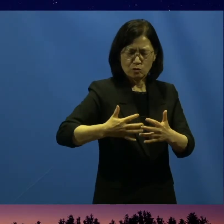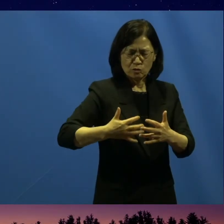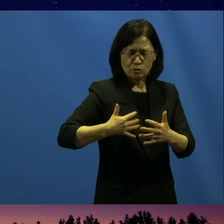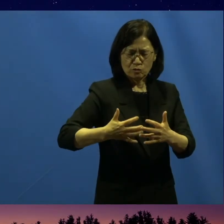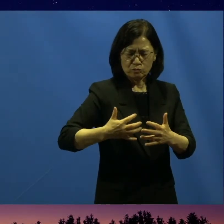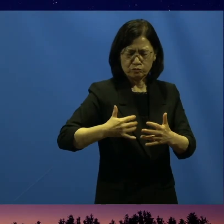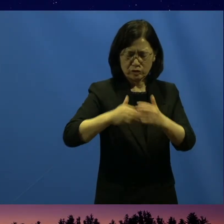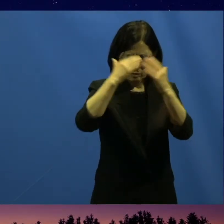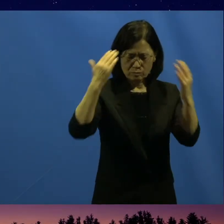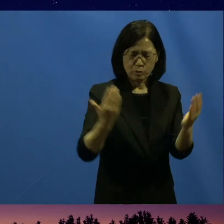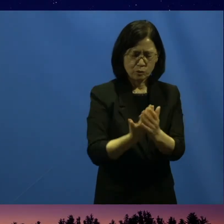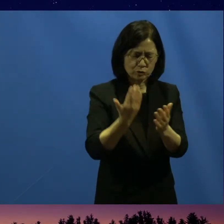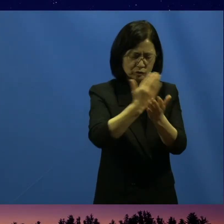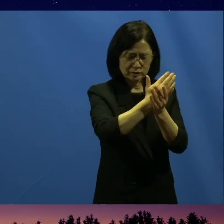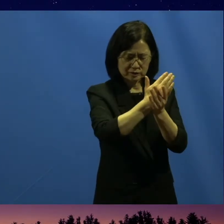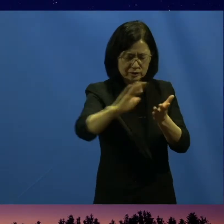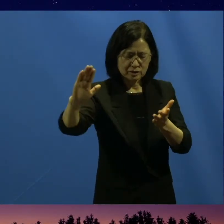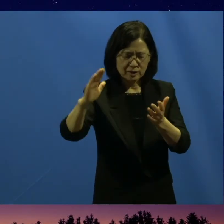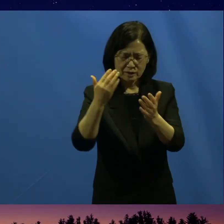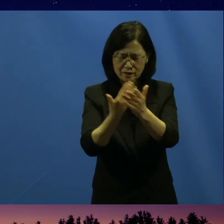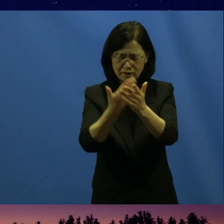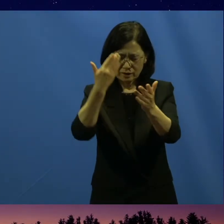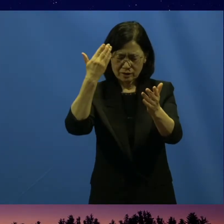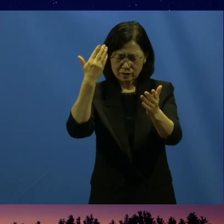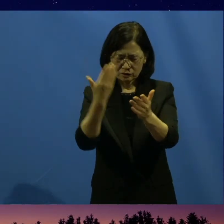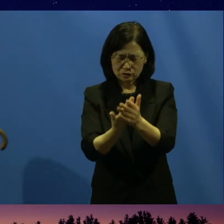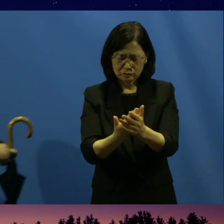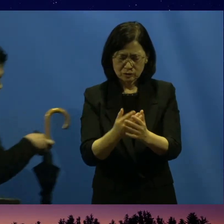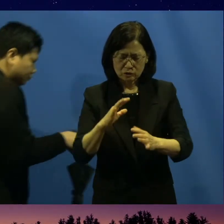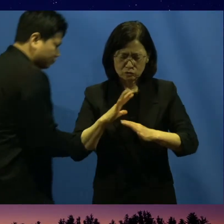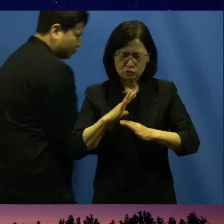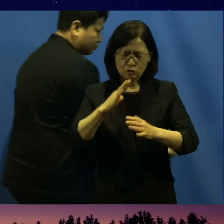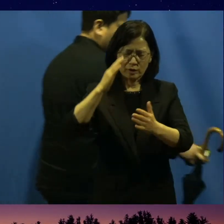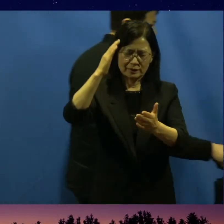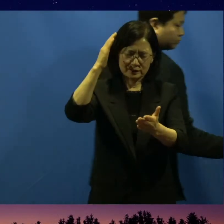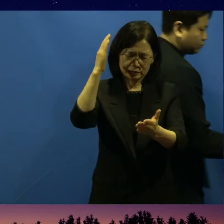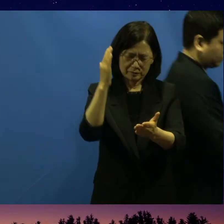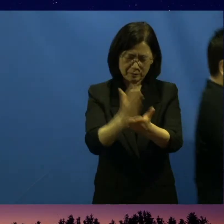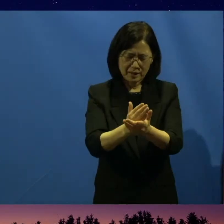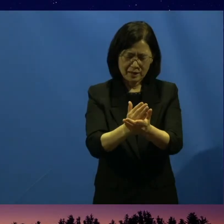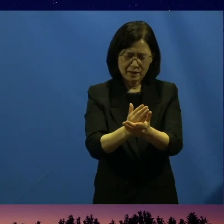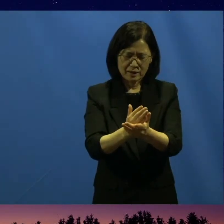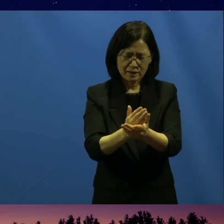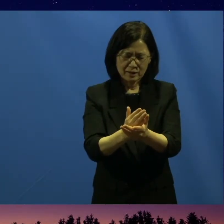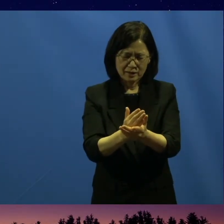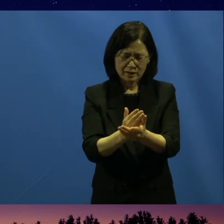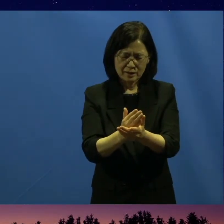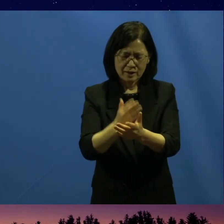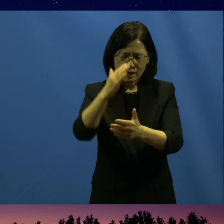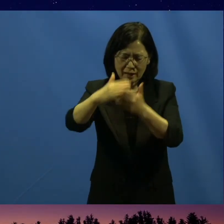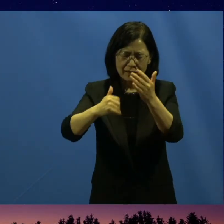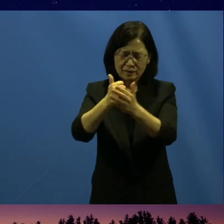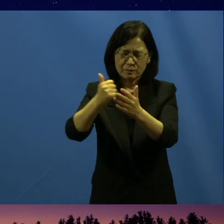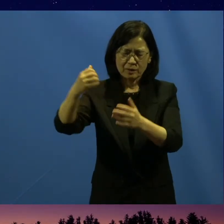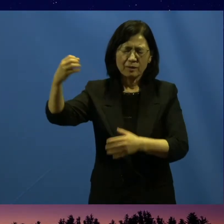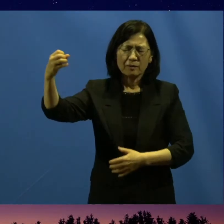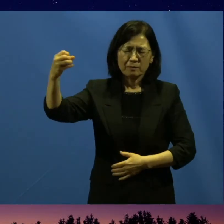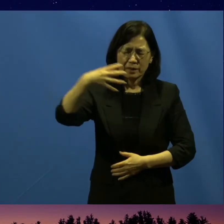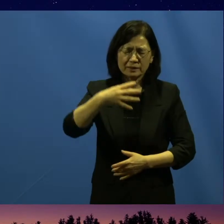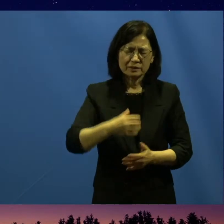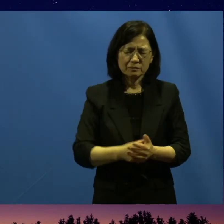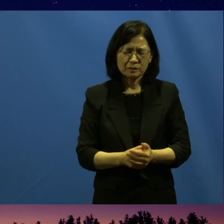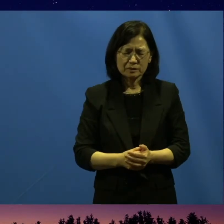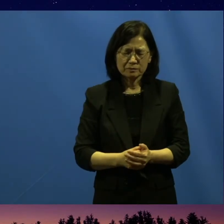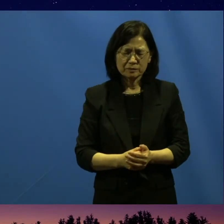밤에 떠나보게 하여 주시옵소서. 두려워하지 말라고 말씀하십니다. 그 두려움은 하나님부터 온 것이 아닙니다.